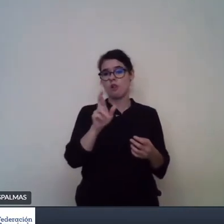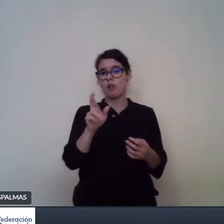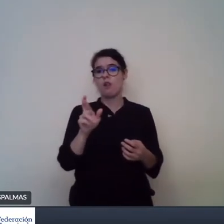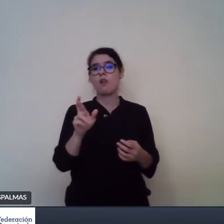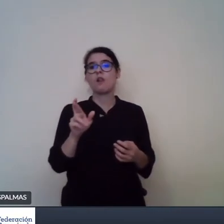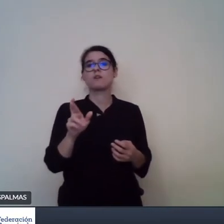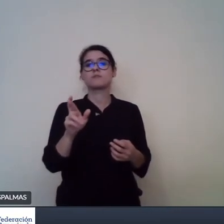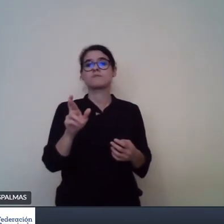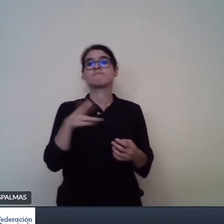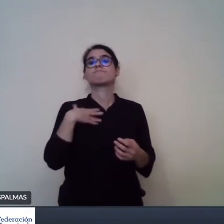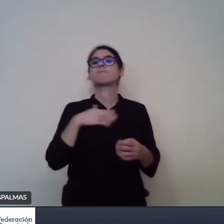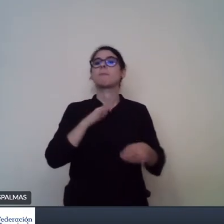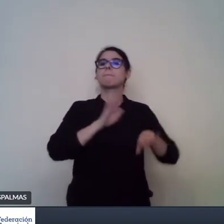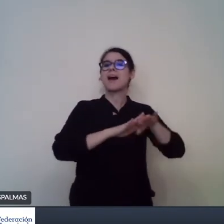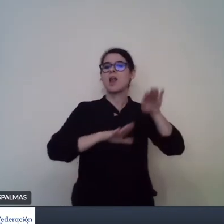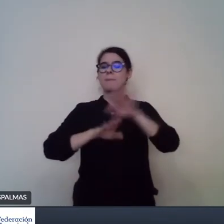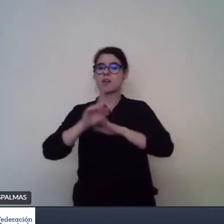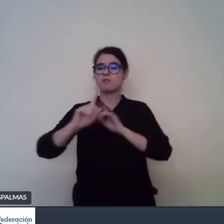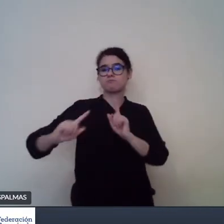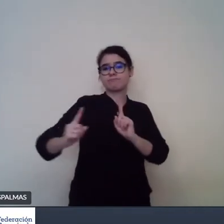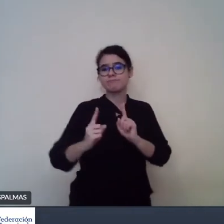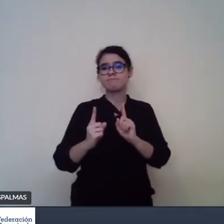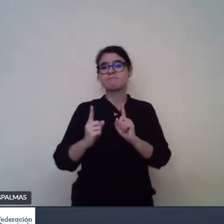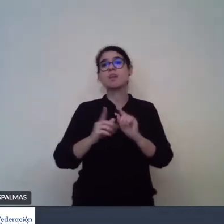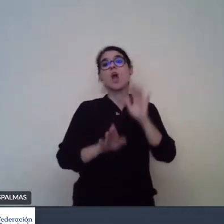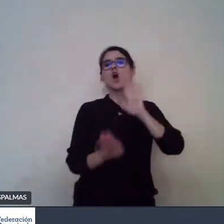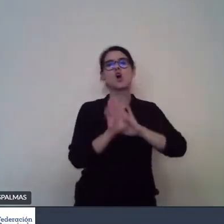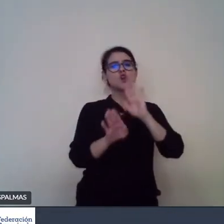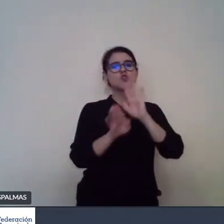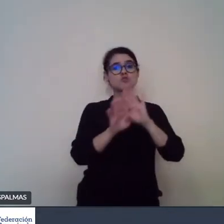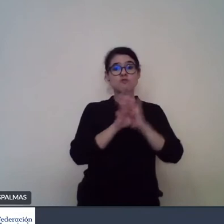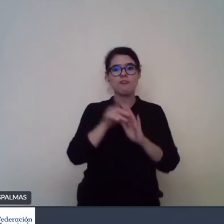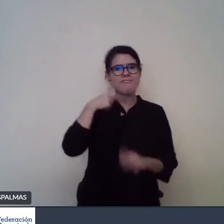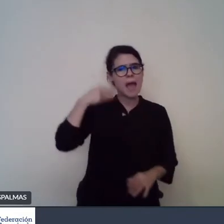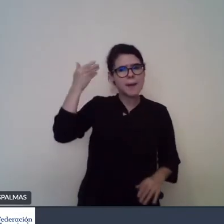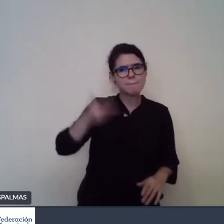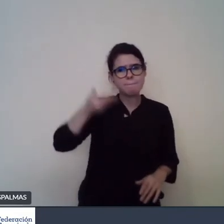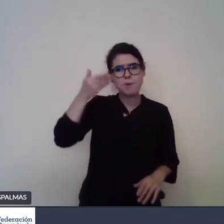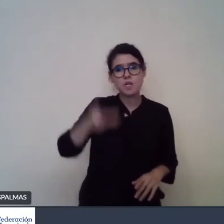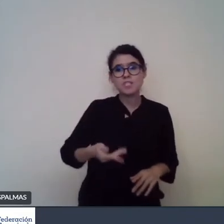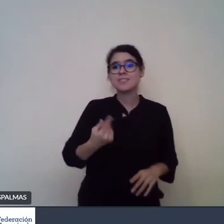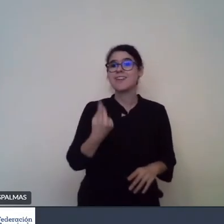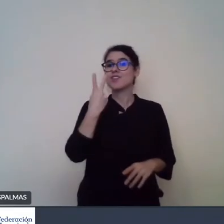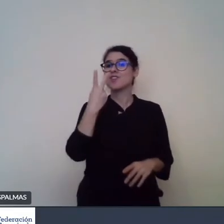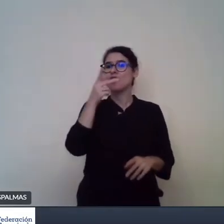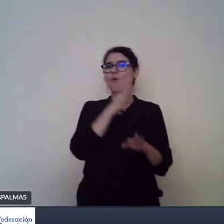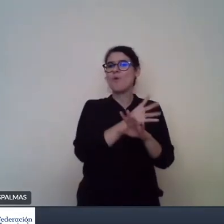Mano a mano, continuación. Y de nuevo, fijaros lo importante que es estos dos jugadores que suban y que creen espacio.